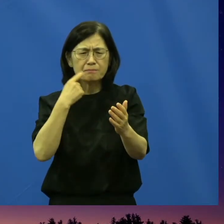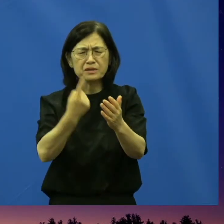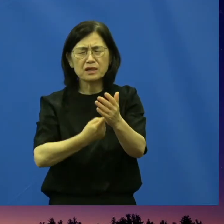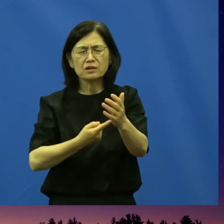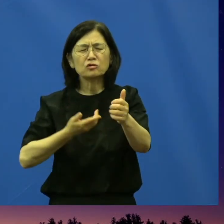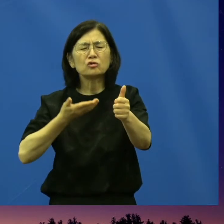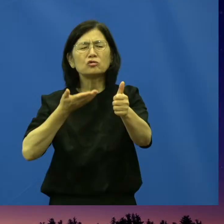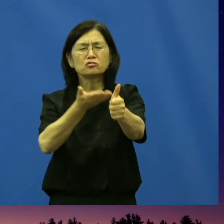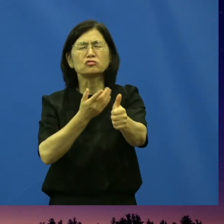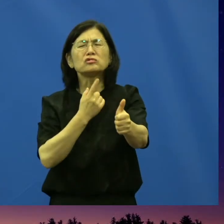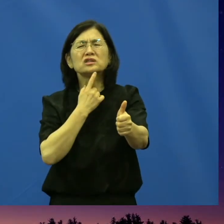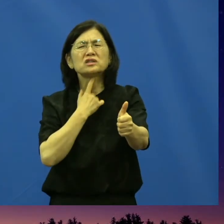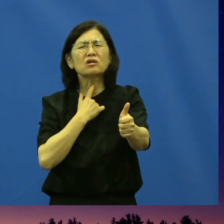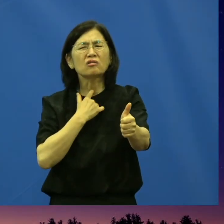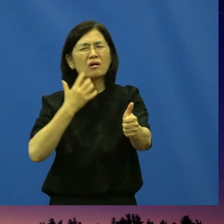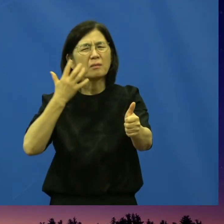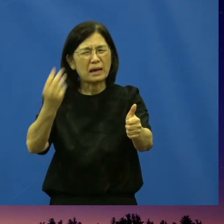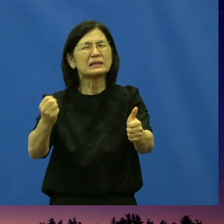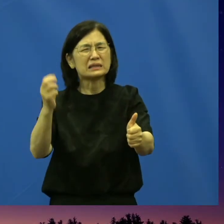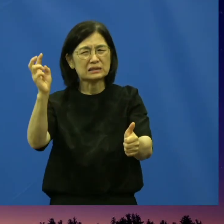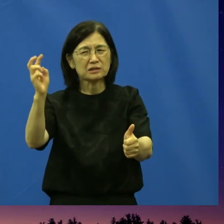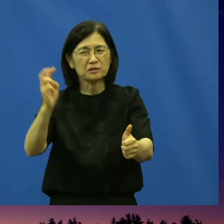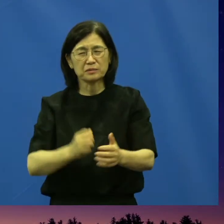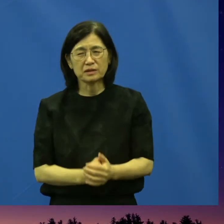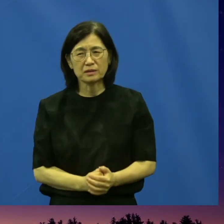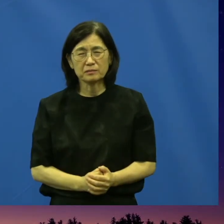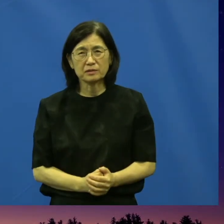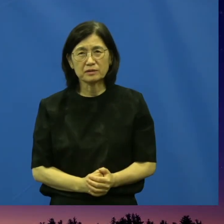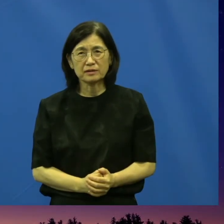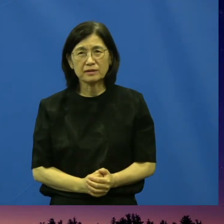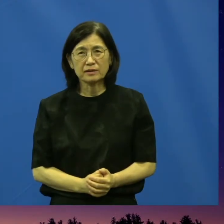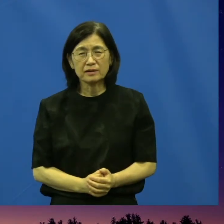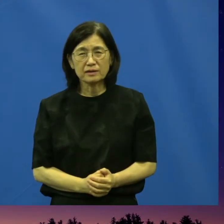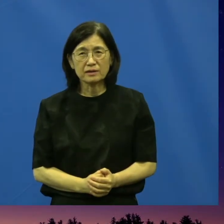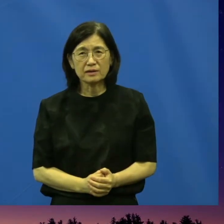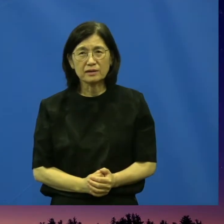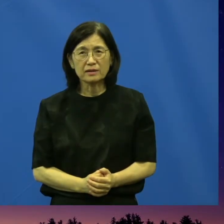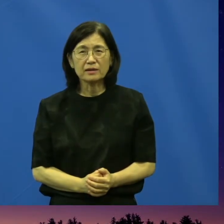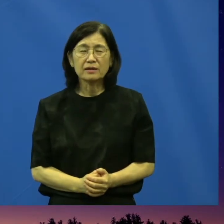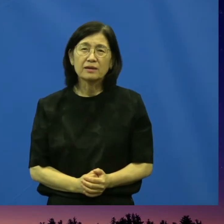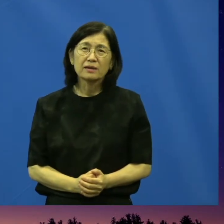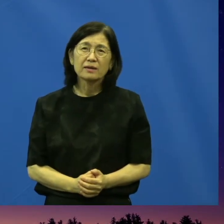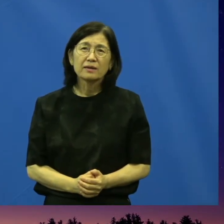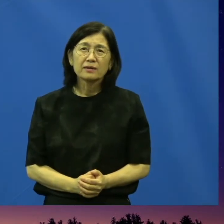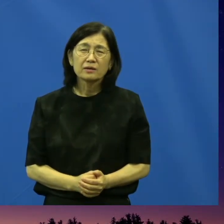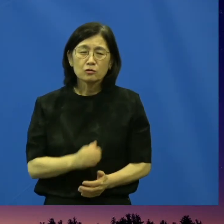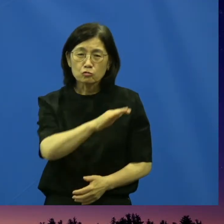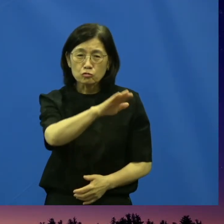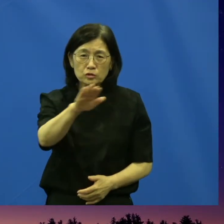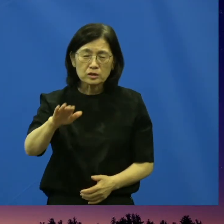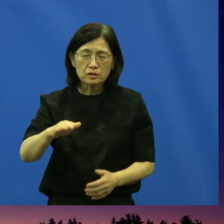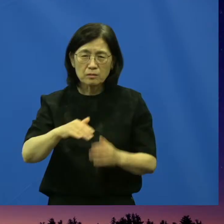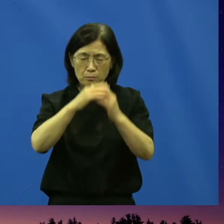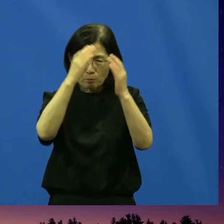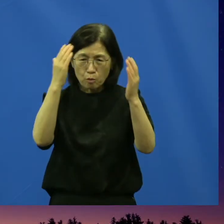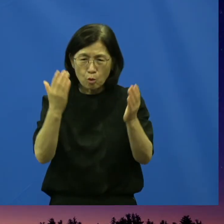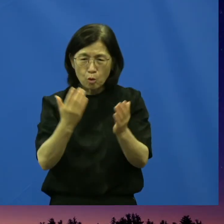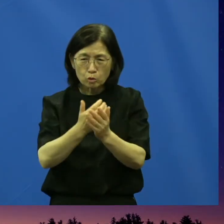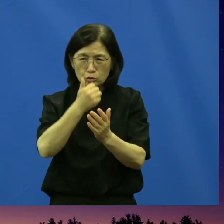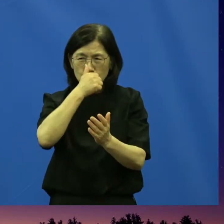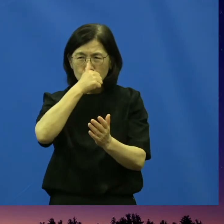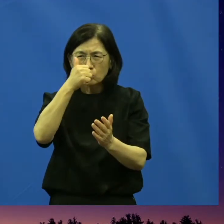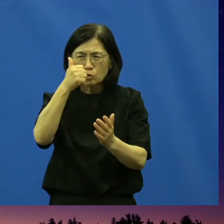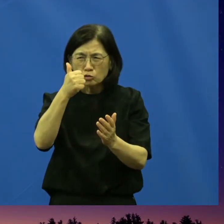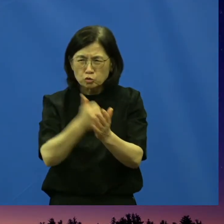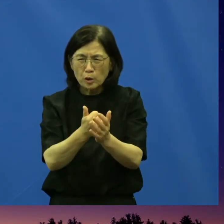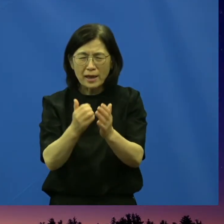많이 있어요. 그러니까 죄를 물으면 살아남을 사람이 없습니다. 그래서 우리는 죄에 있어서는 다 50보 100보예요.